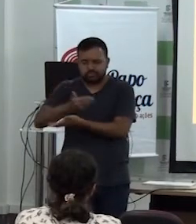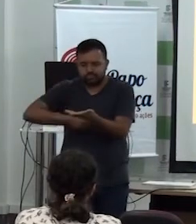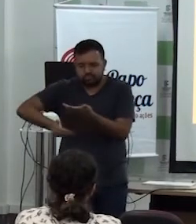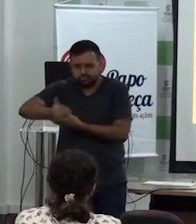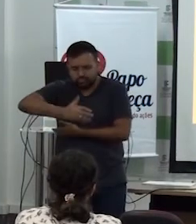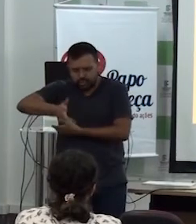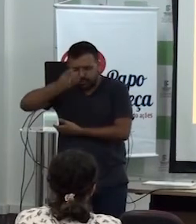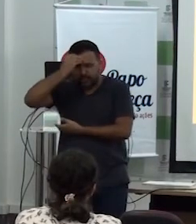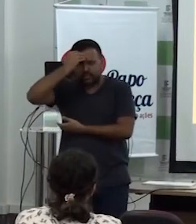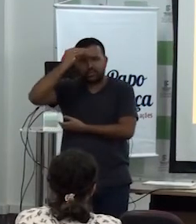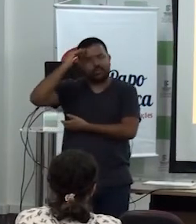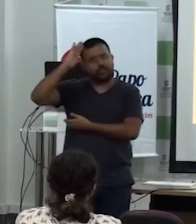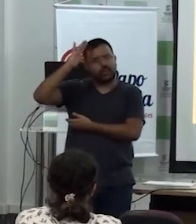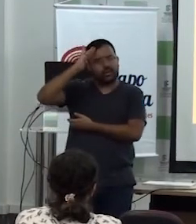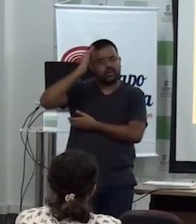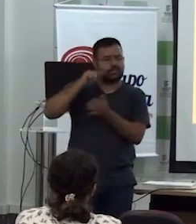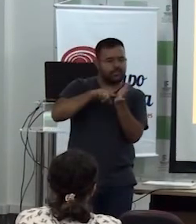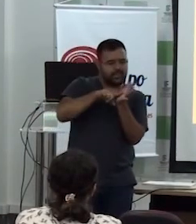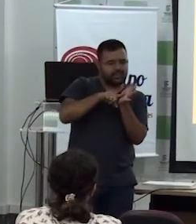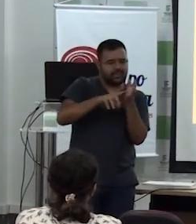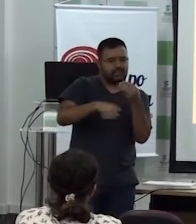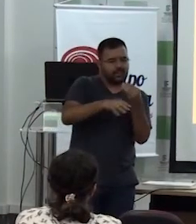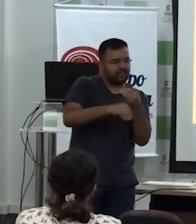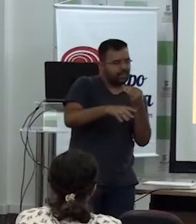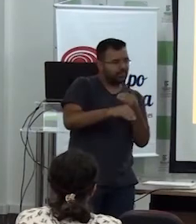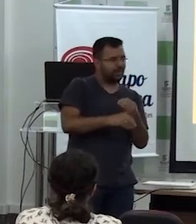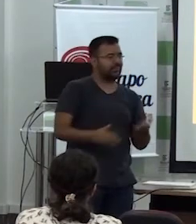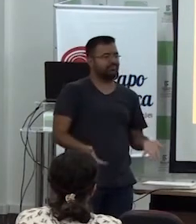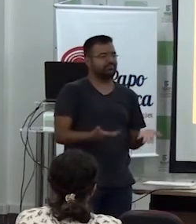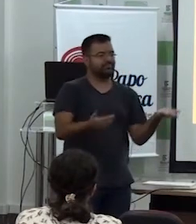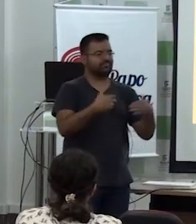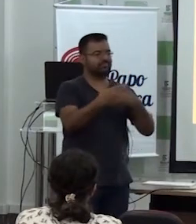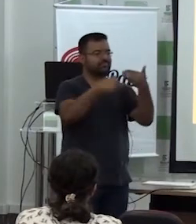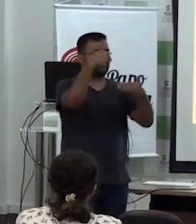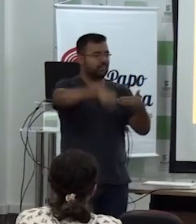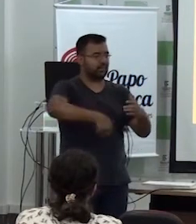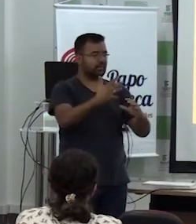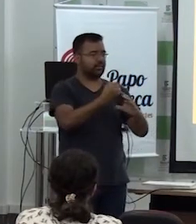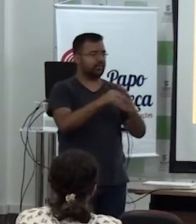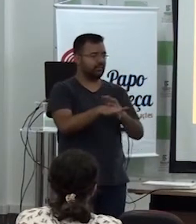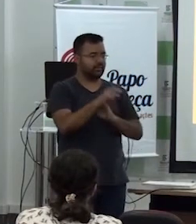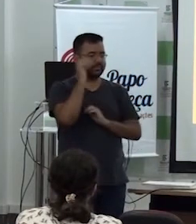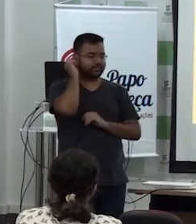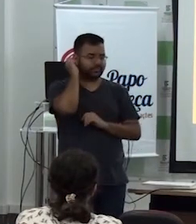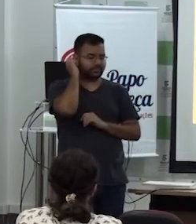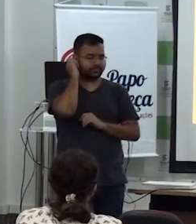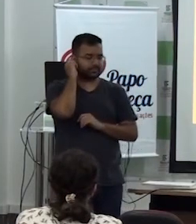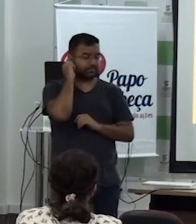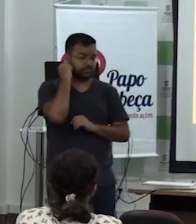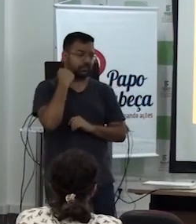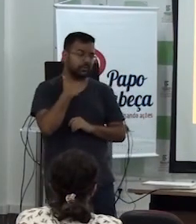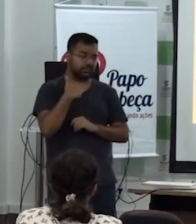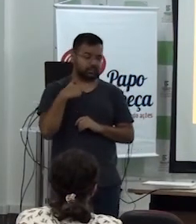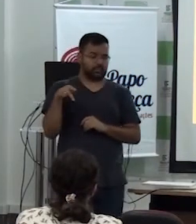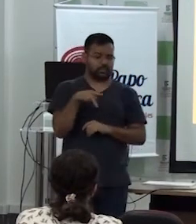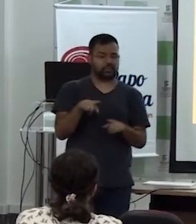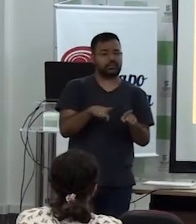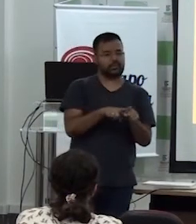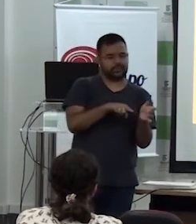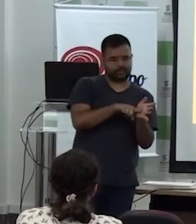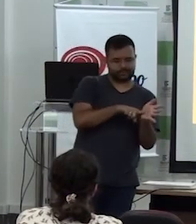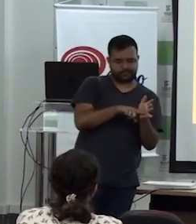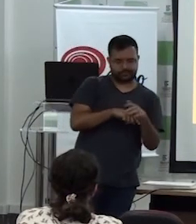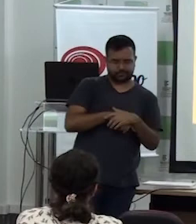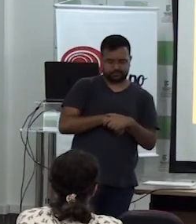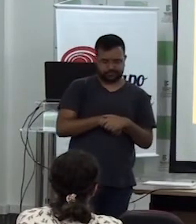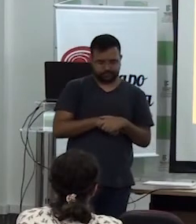dali, promovendo também, contribuindo para o desenvolvimento científico, né? Como docente e também como